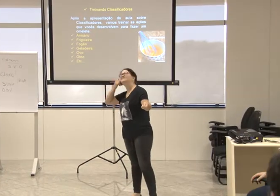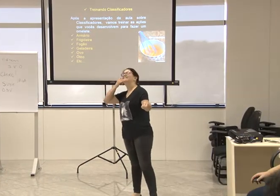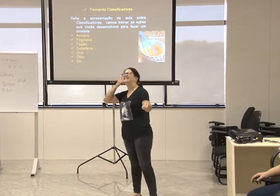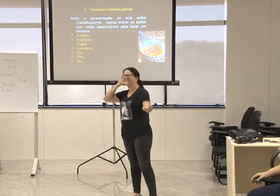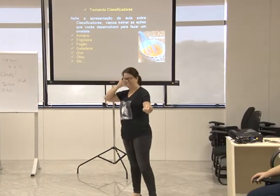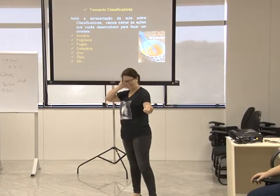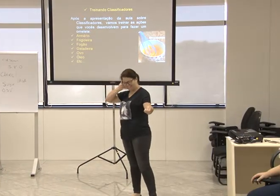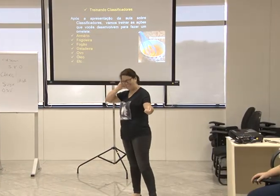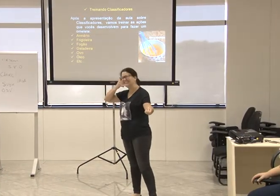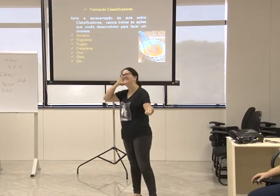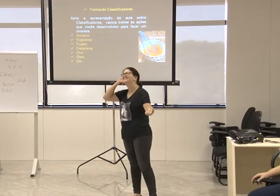entender?